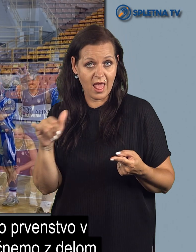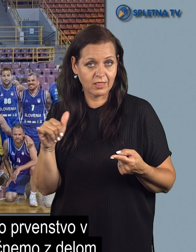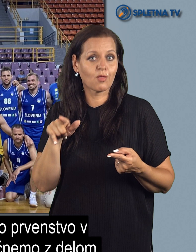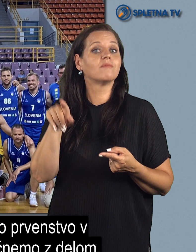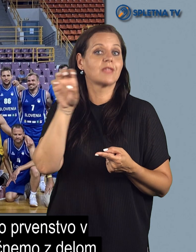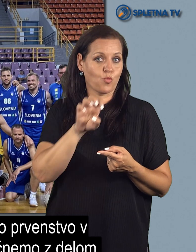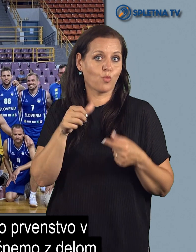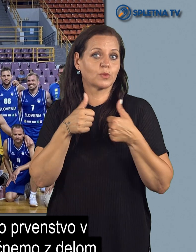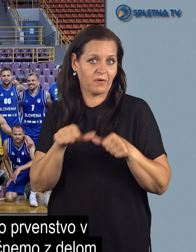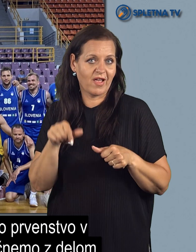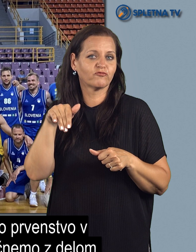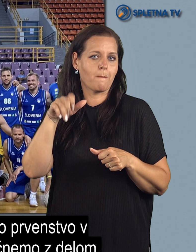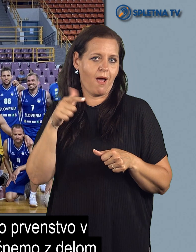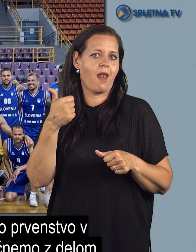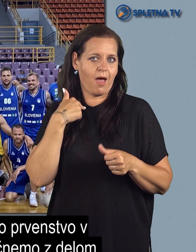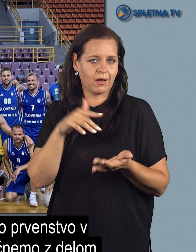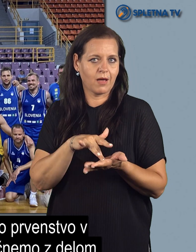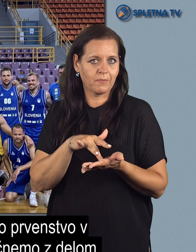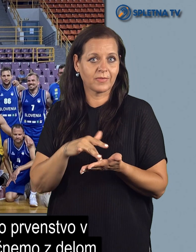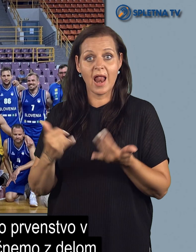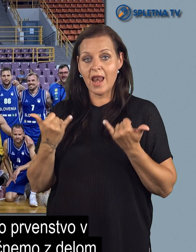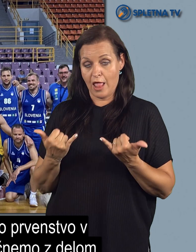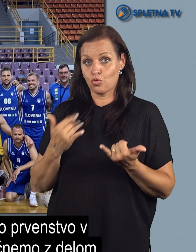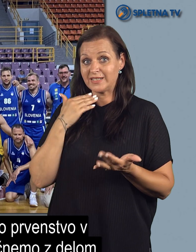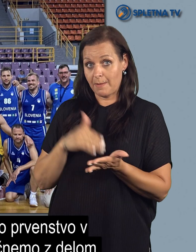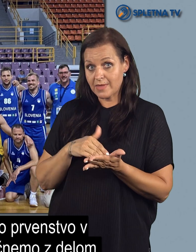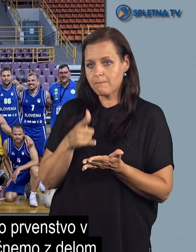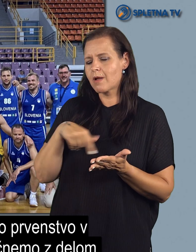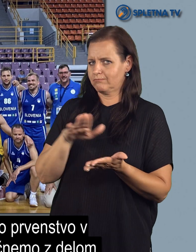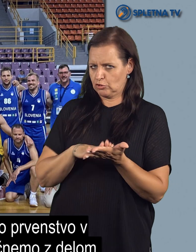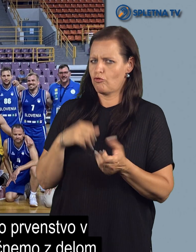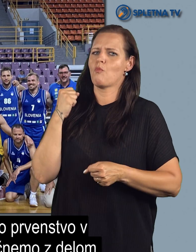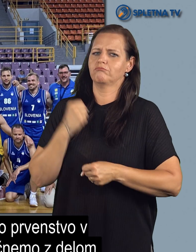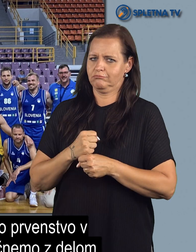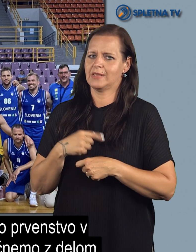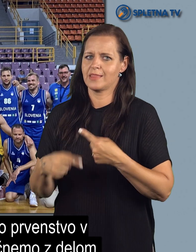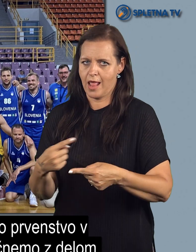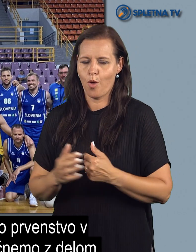Prihodnje leto je Evropsko prvenstvo v Malagi. Letos septembra začnemo z delom.